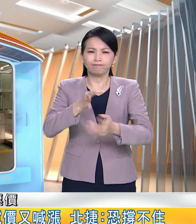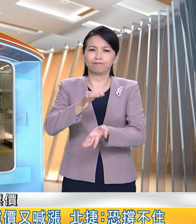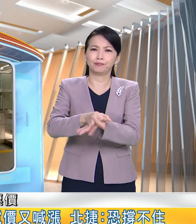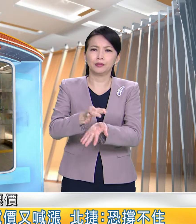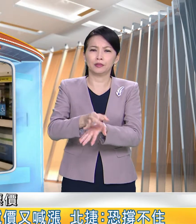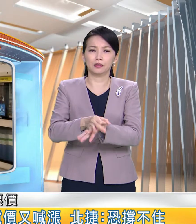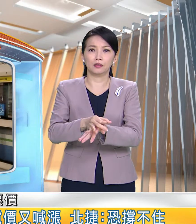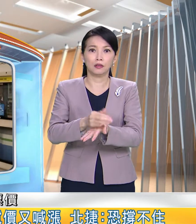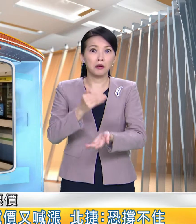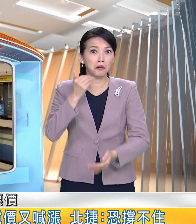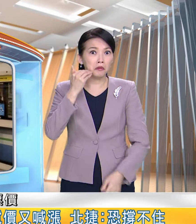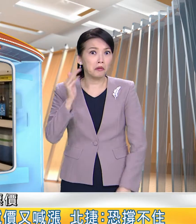票价。